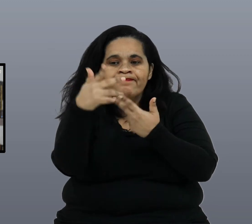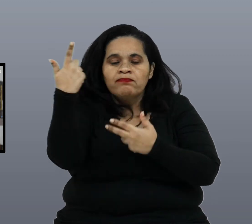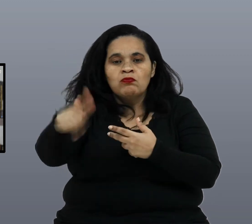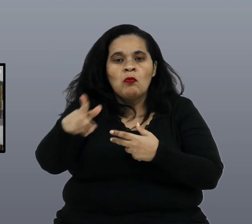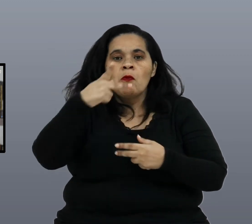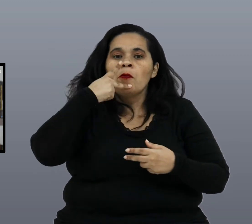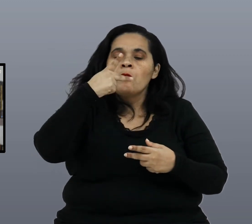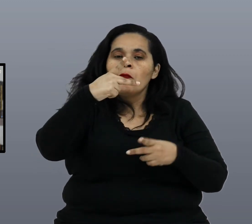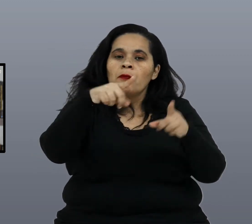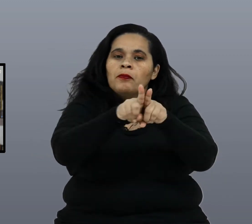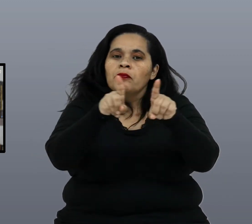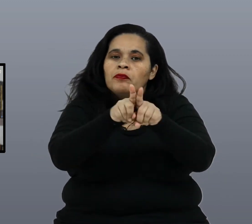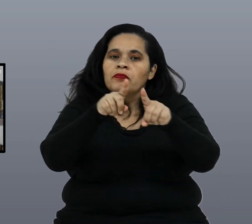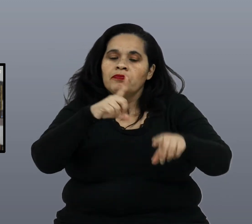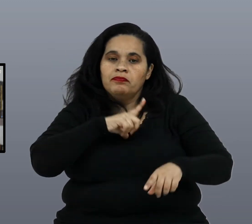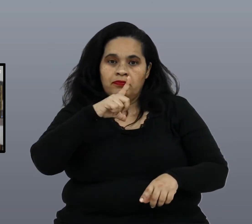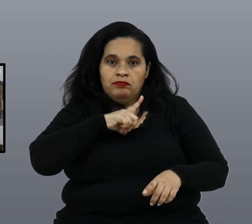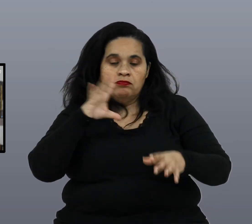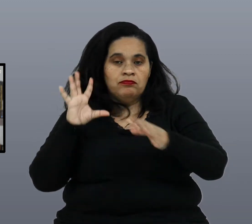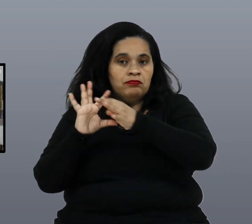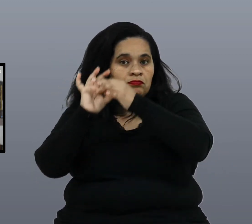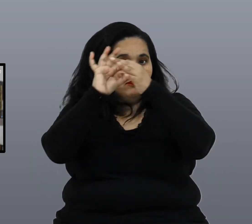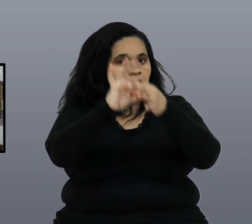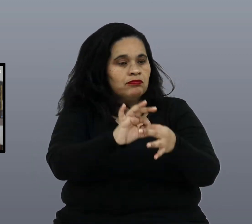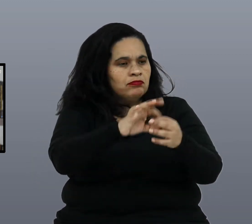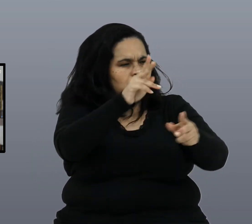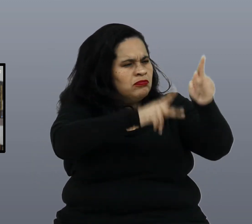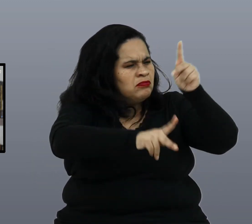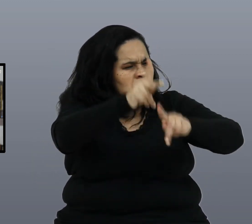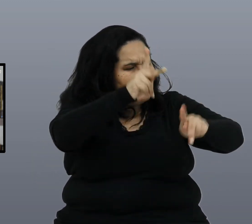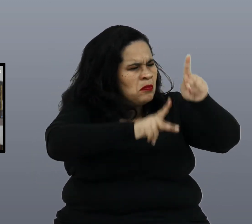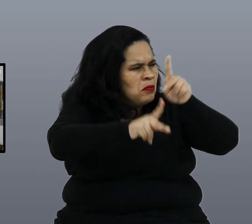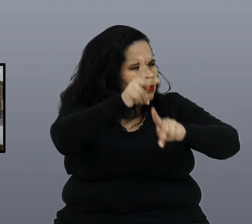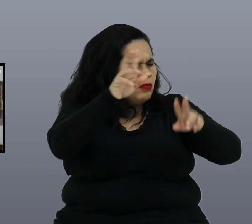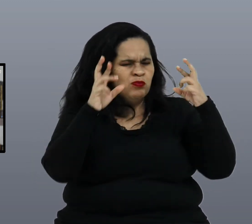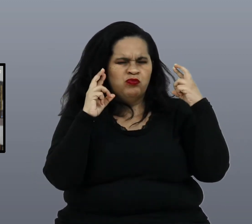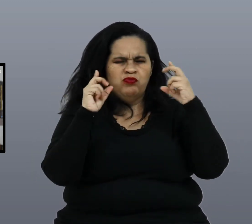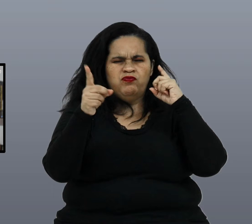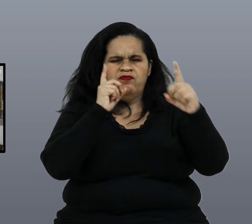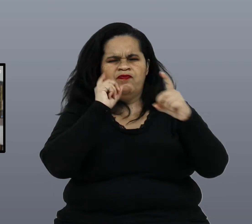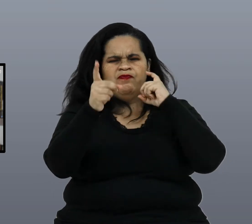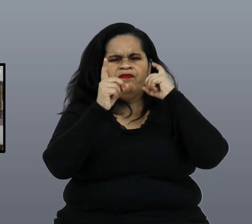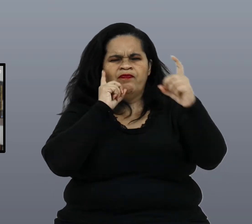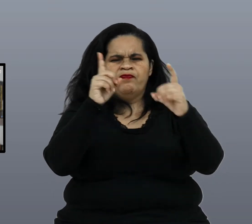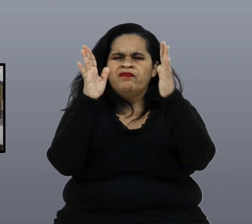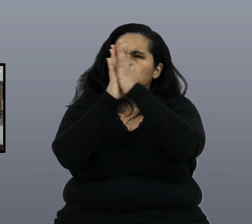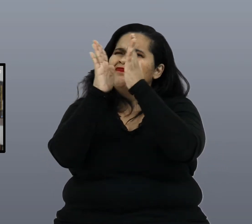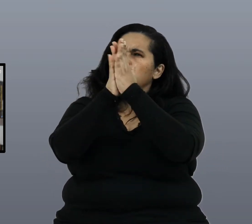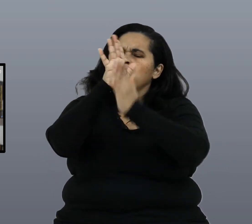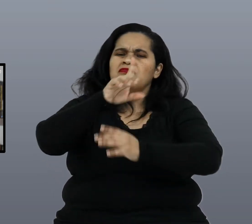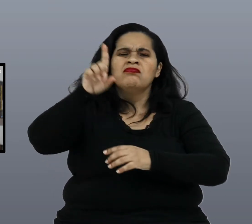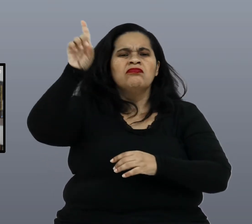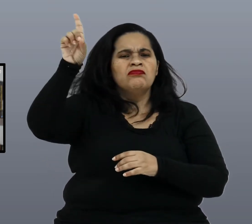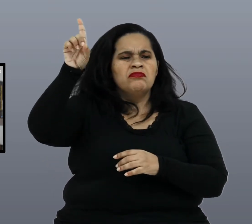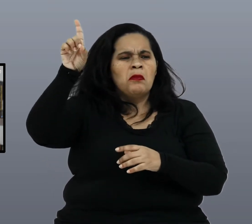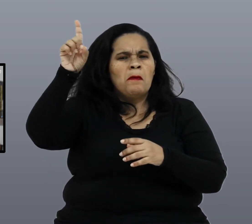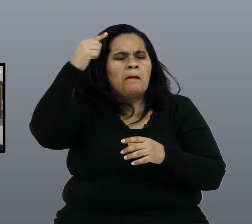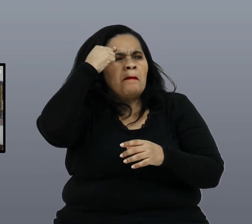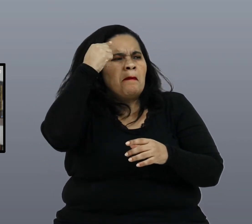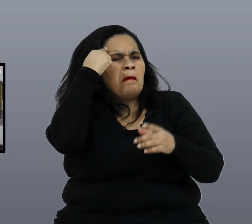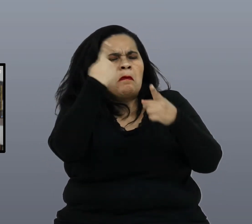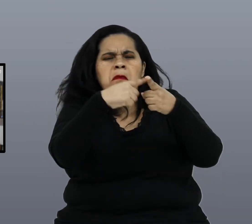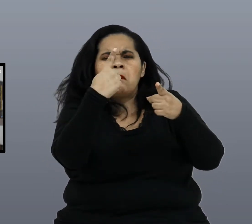naquele contexto. E o povo ali reunido em oração, buscando a Deus, eles queriam saber por que eles estavam na Babilônia.